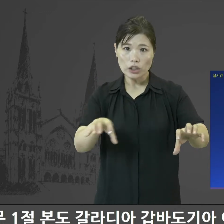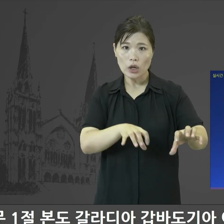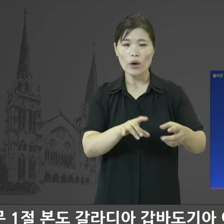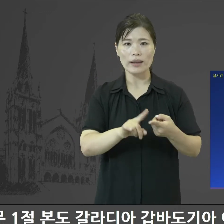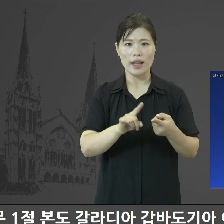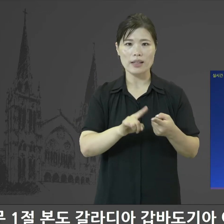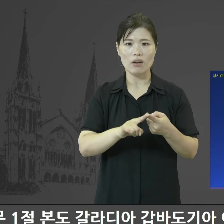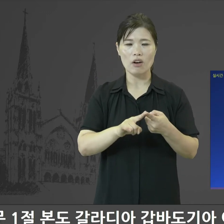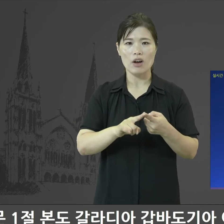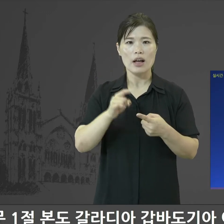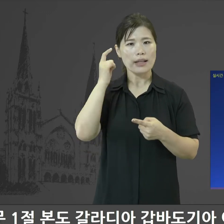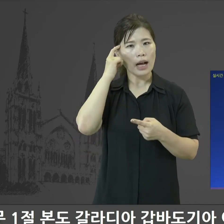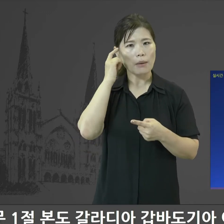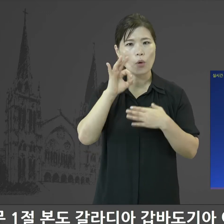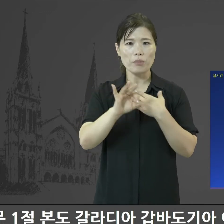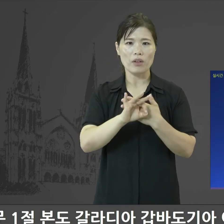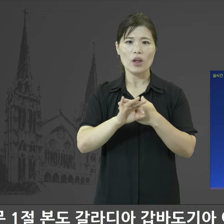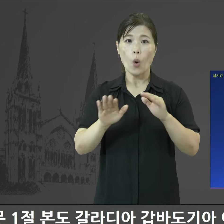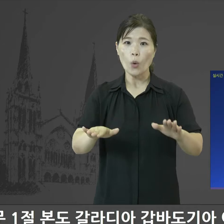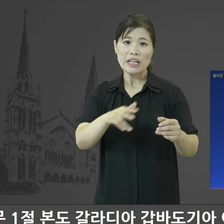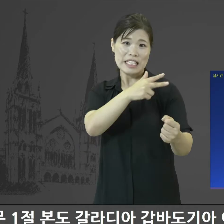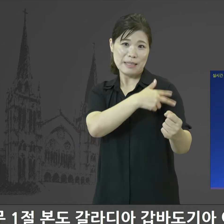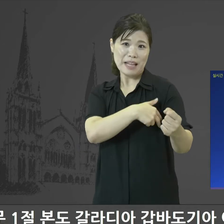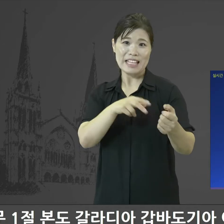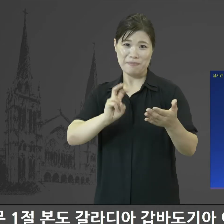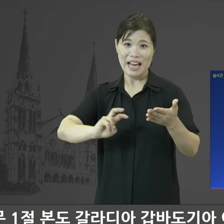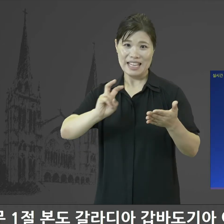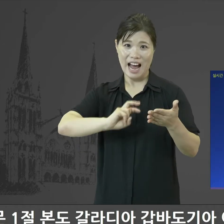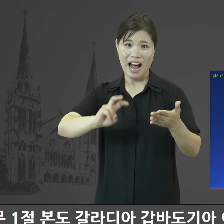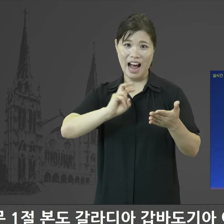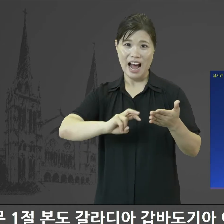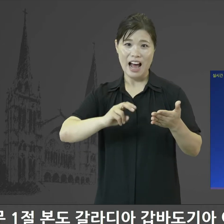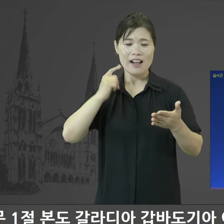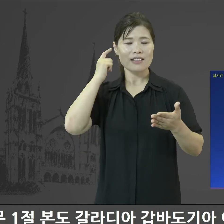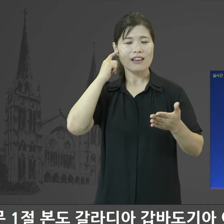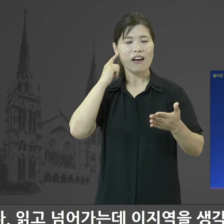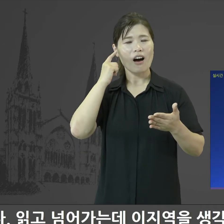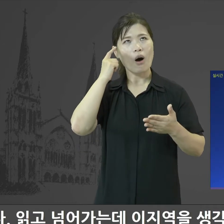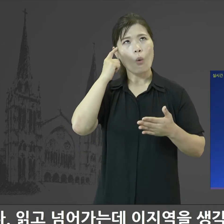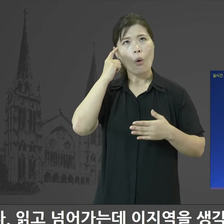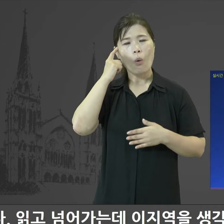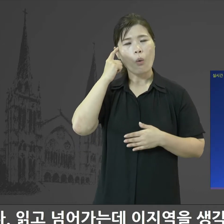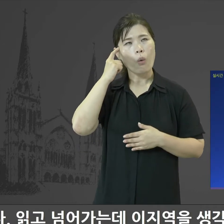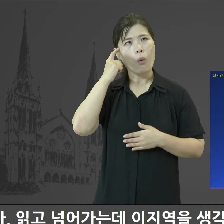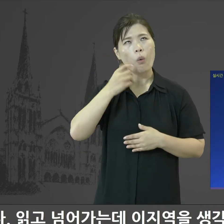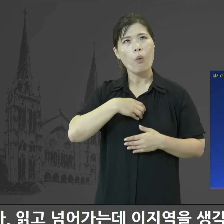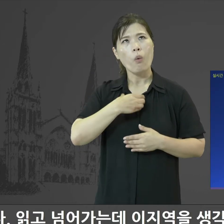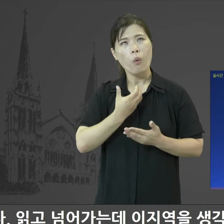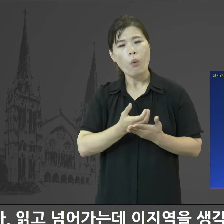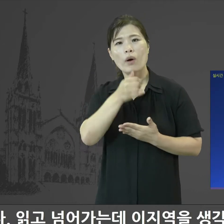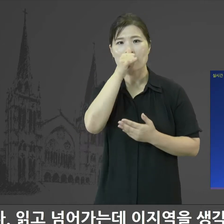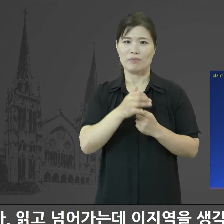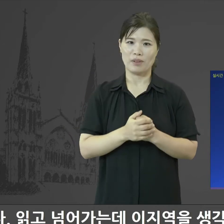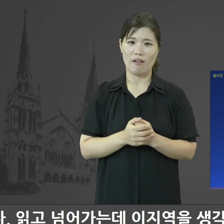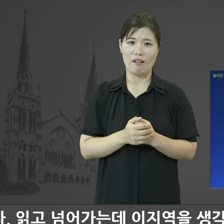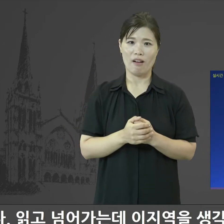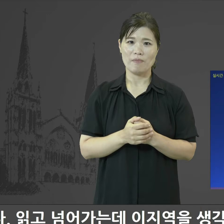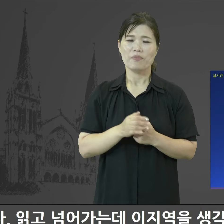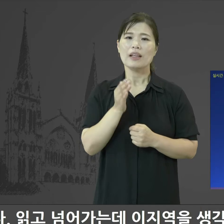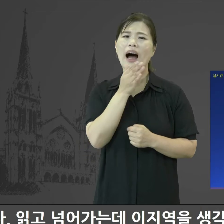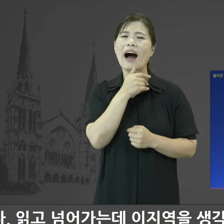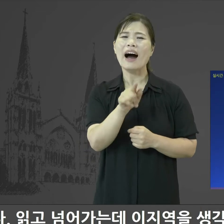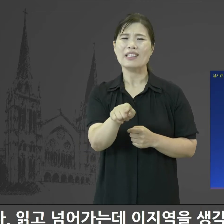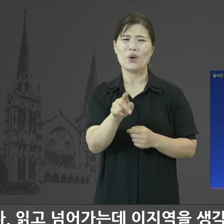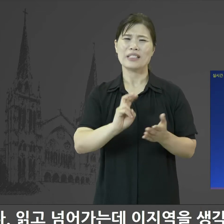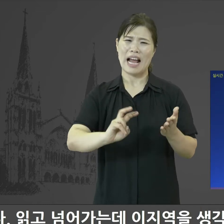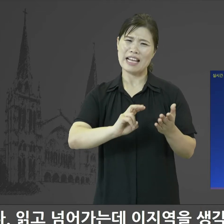있는데 우리 집사님의 찬양이 갑자기 제 머릿속에 아주 깊이 와닿았습니다. 저 찬양과